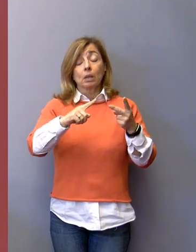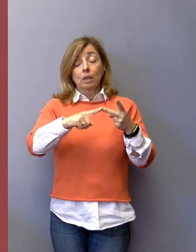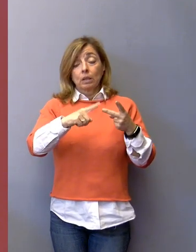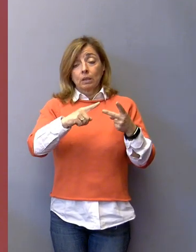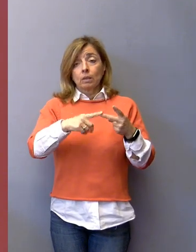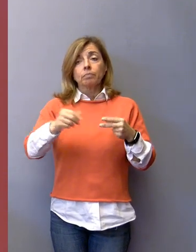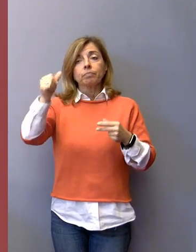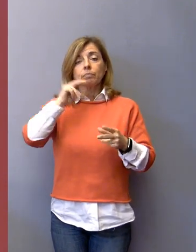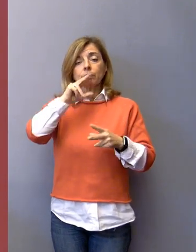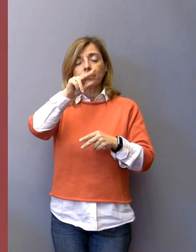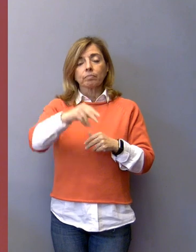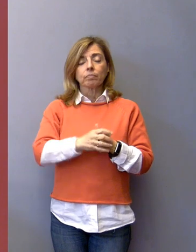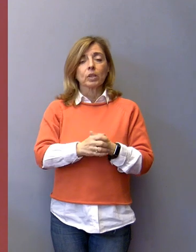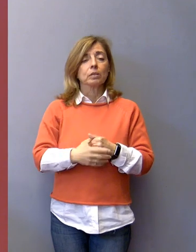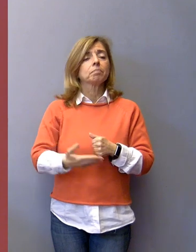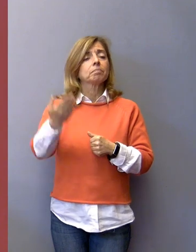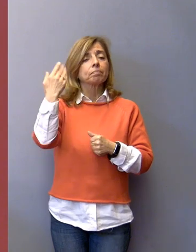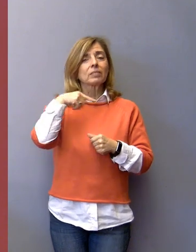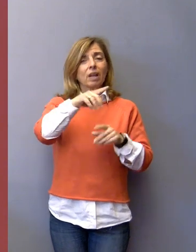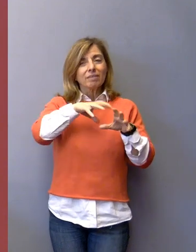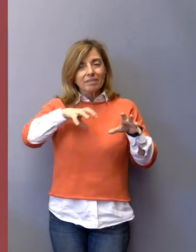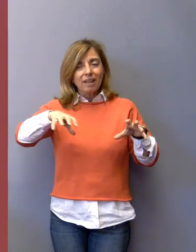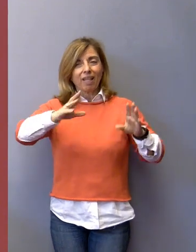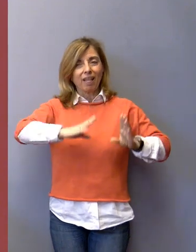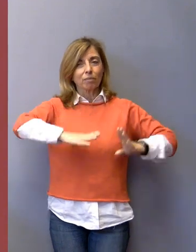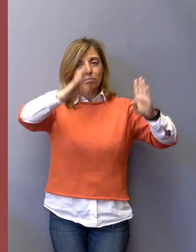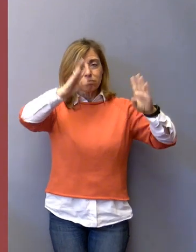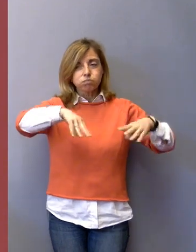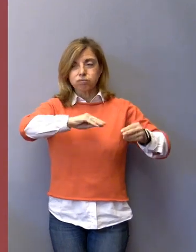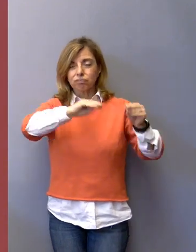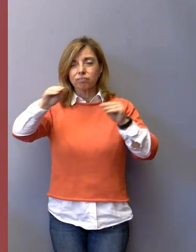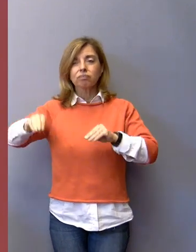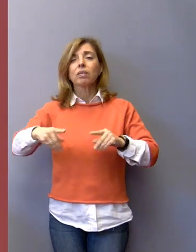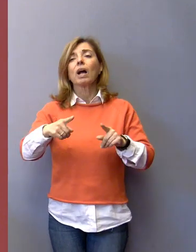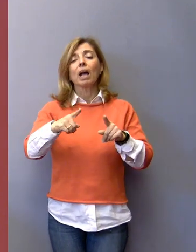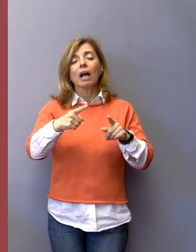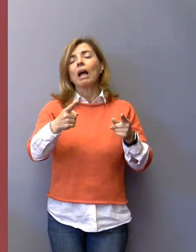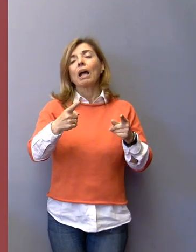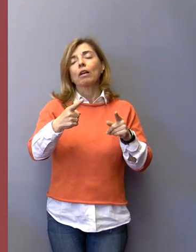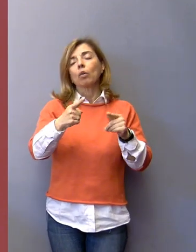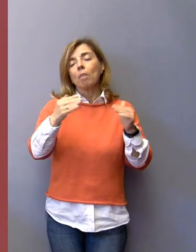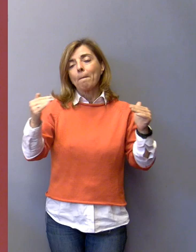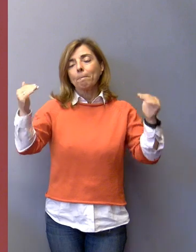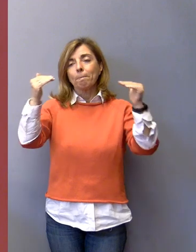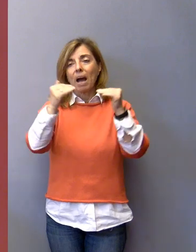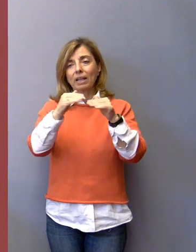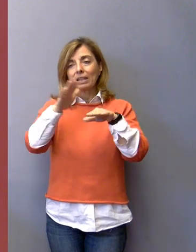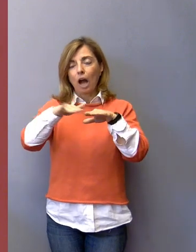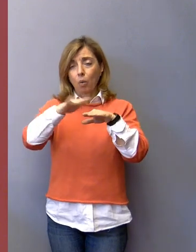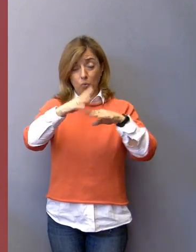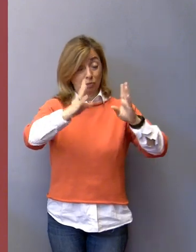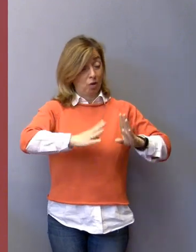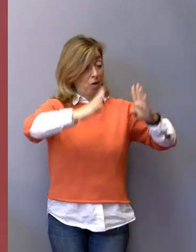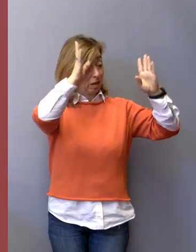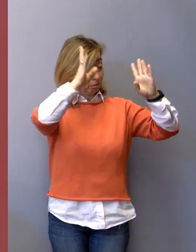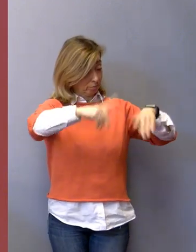mentre prima la perequazione veniva consentita a parità di destinazione d'uso io demolisco un capannone posso